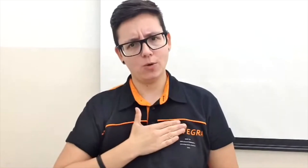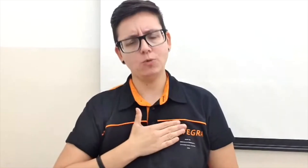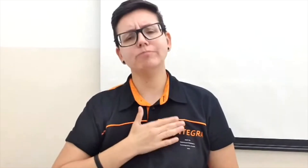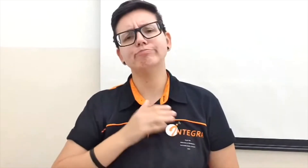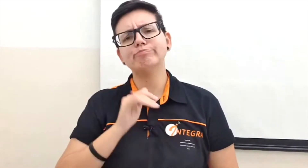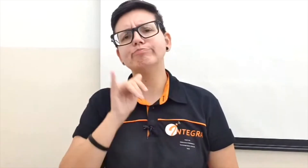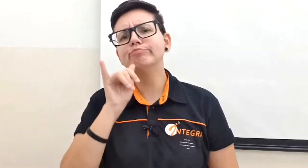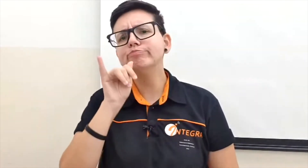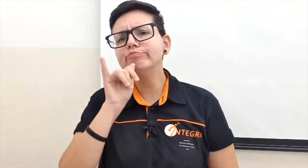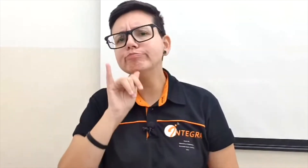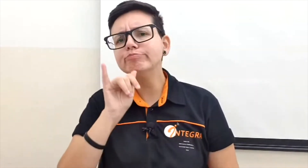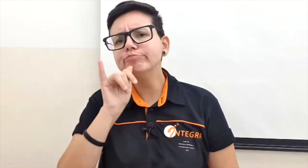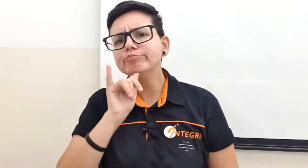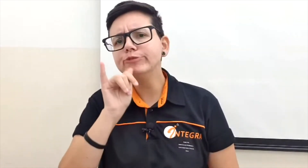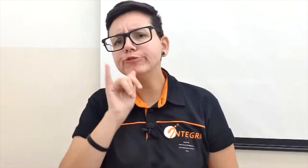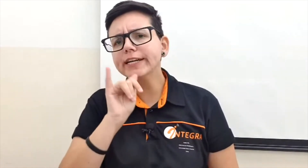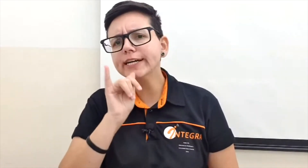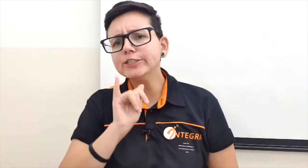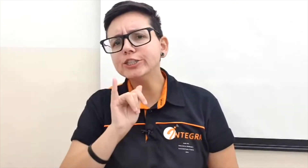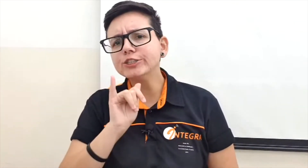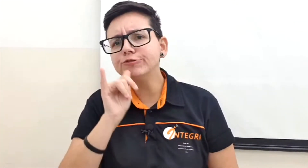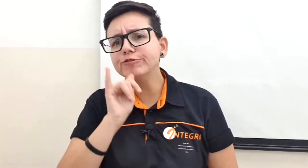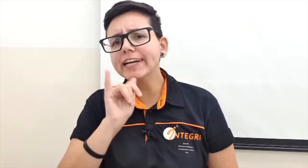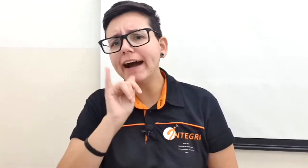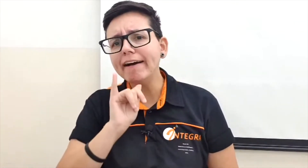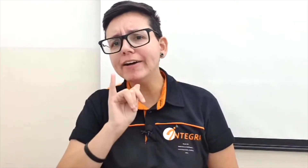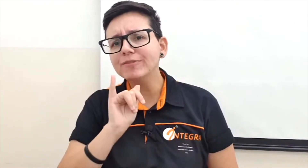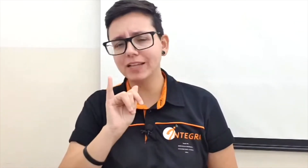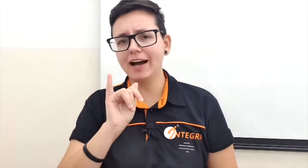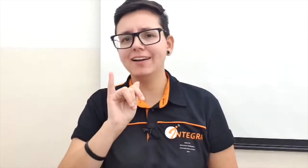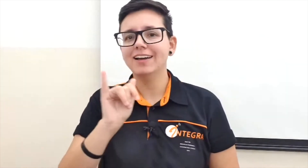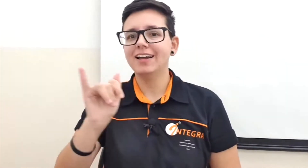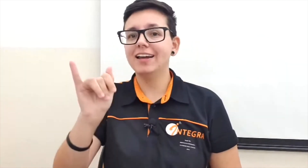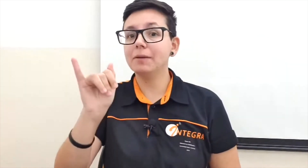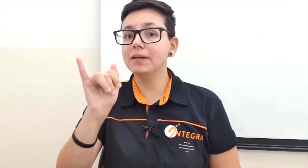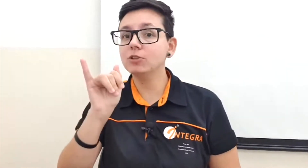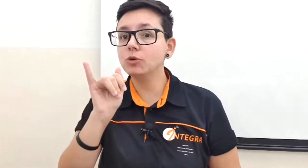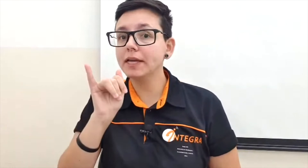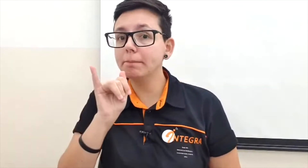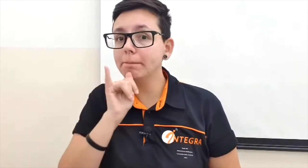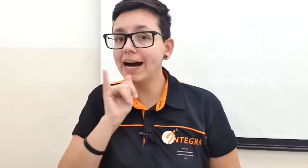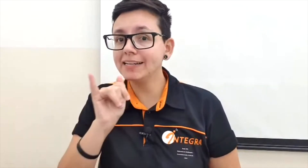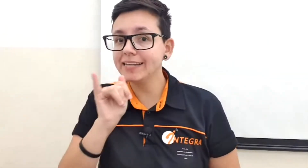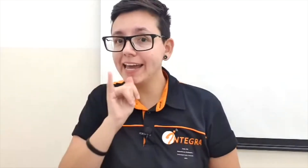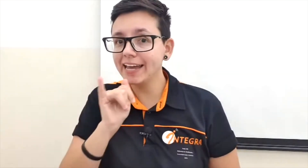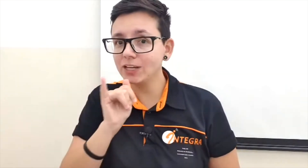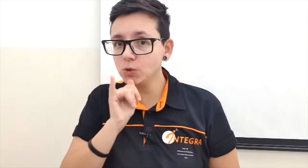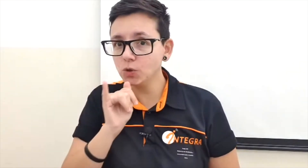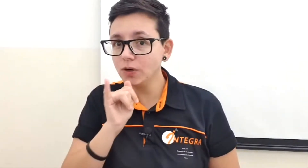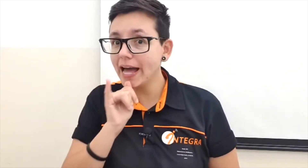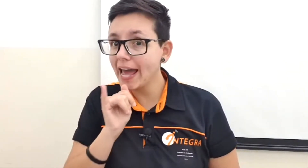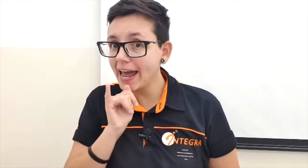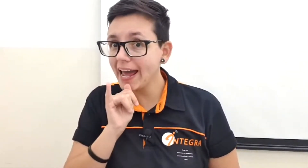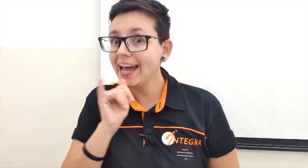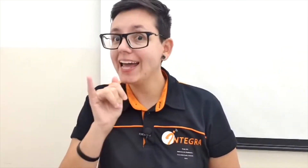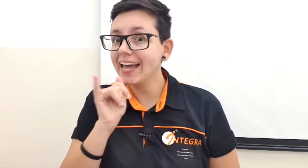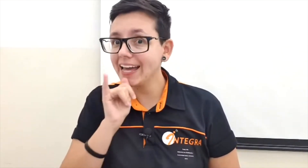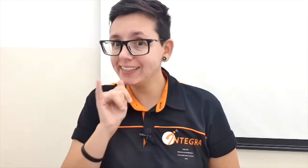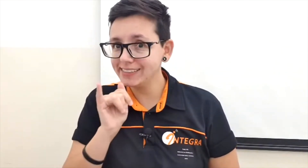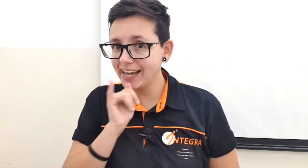Meu ficante, ficar, tá? Lembrando que batendo é